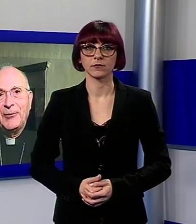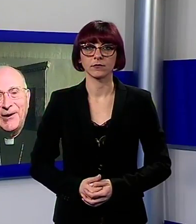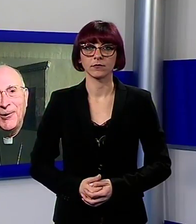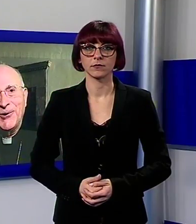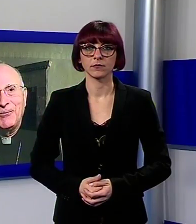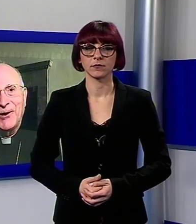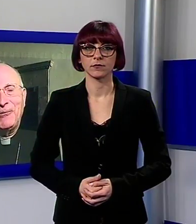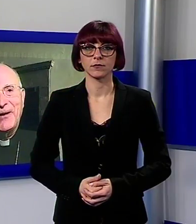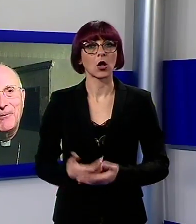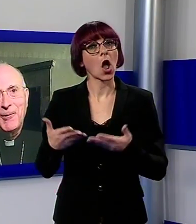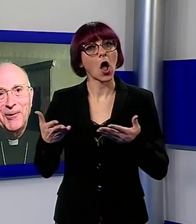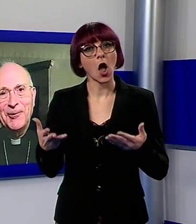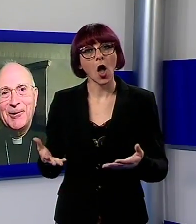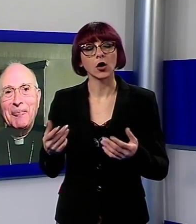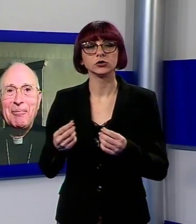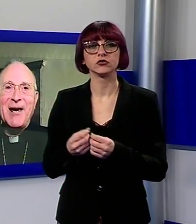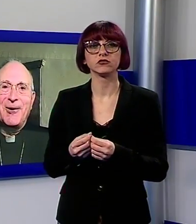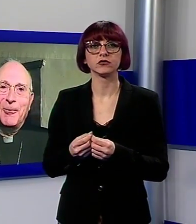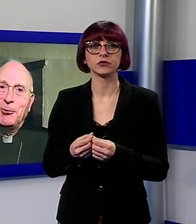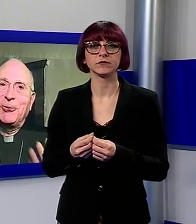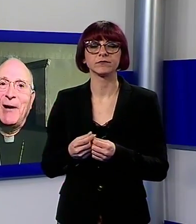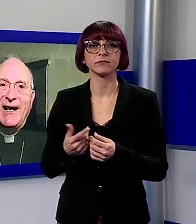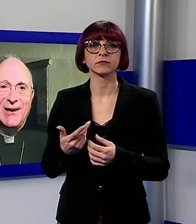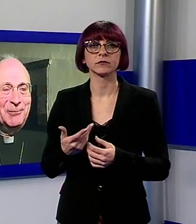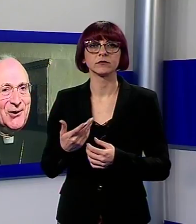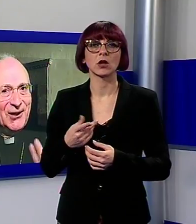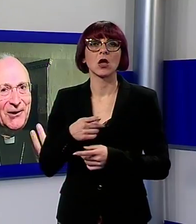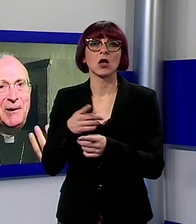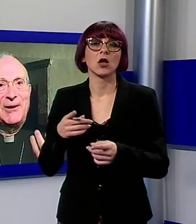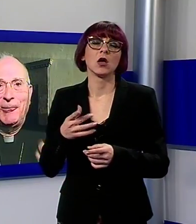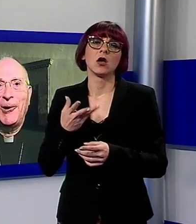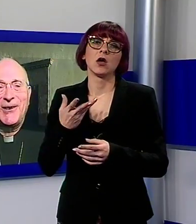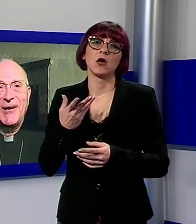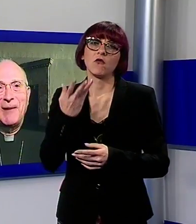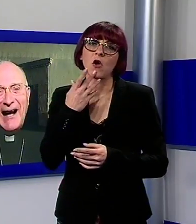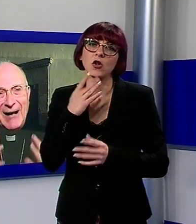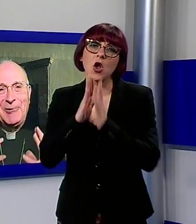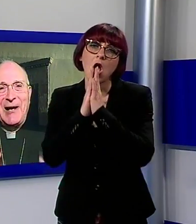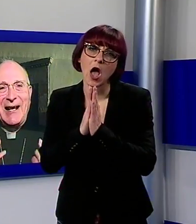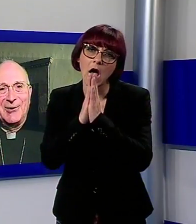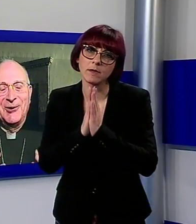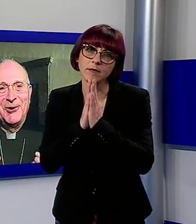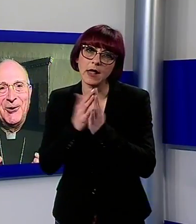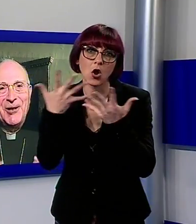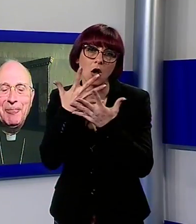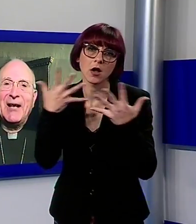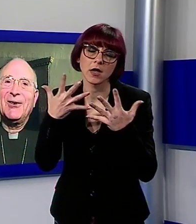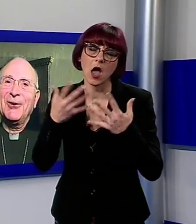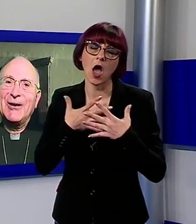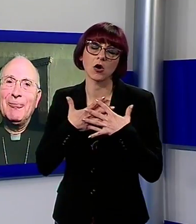Questo oggi vorrei farvi proprio un appello puntuale, per certi aspetti forte ma accorato. E parto da un